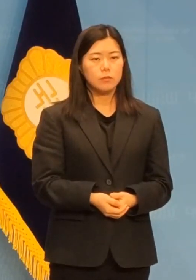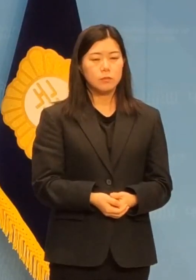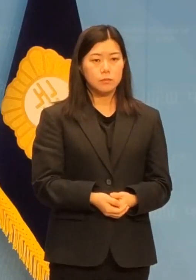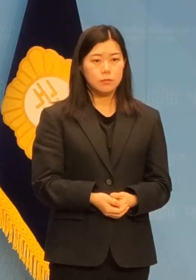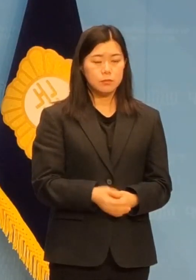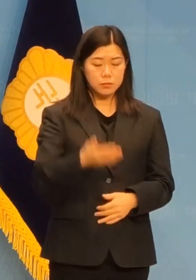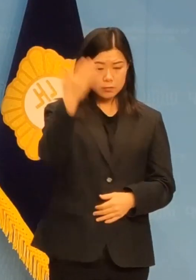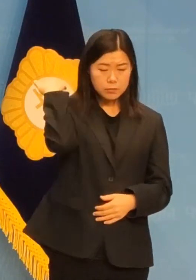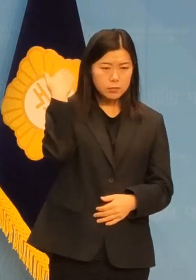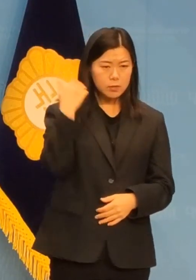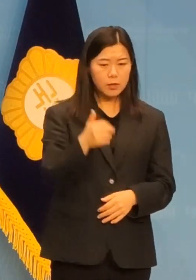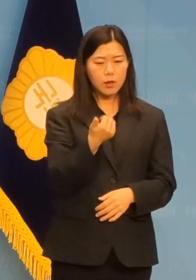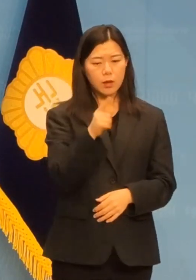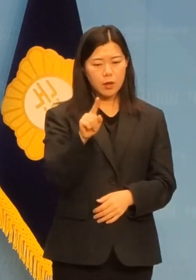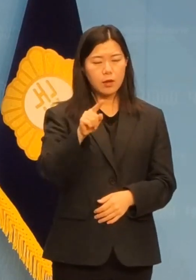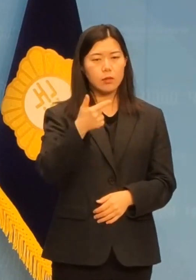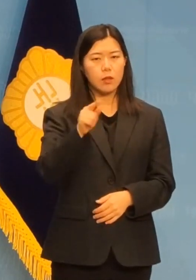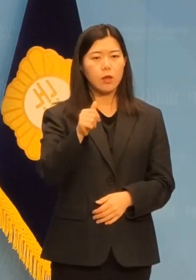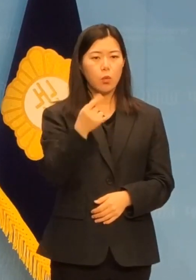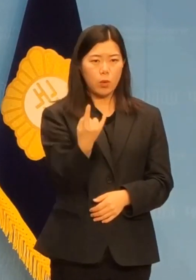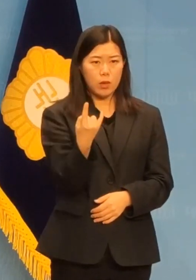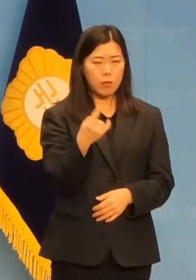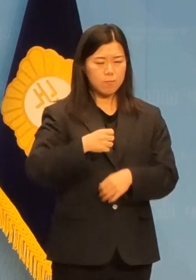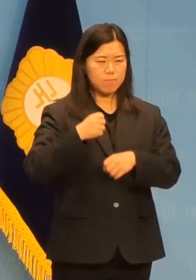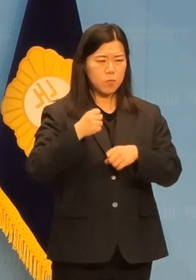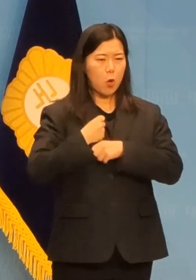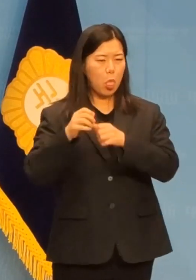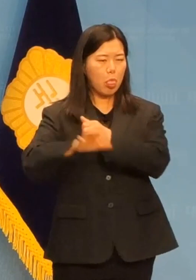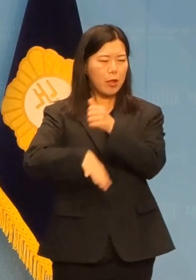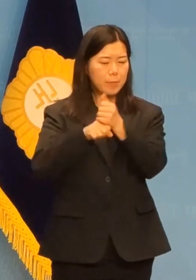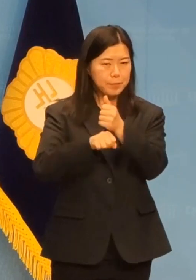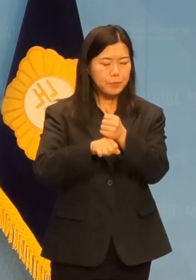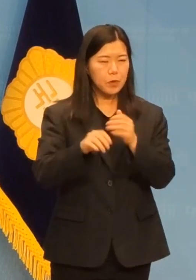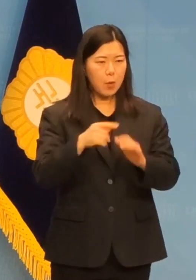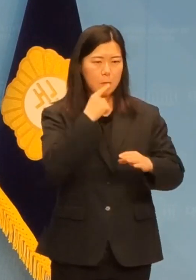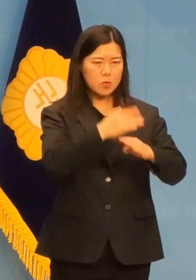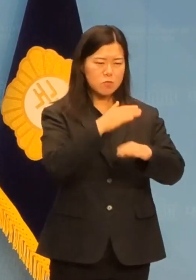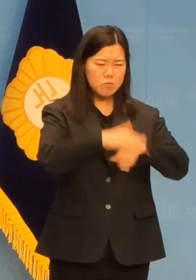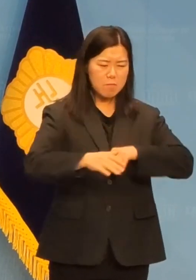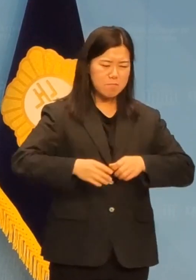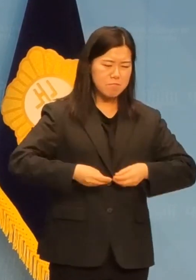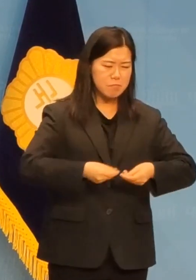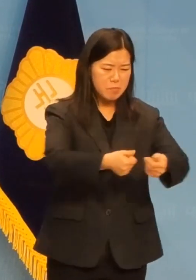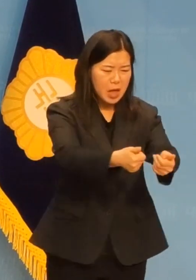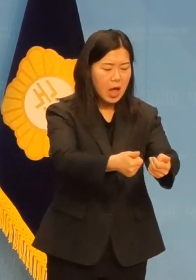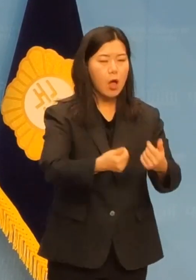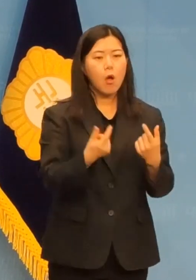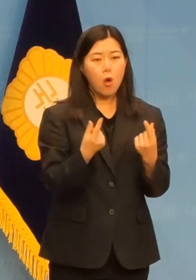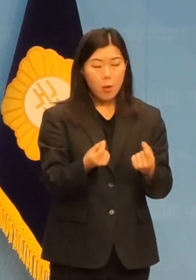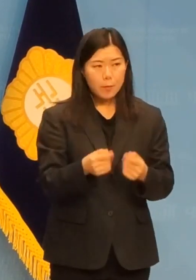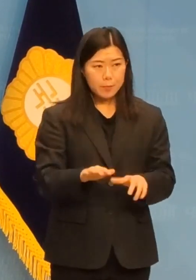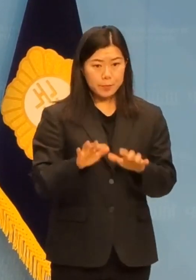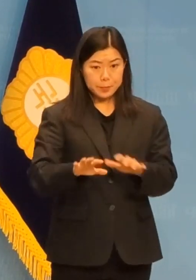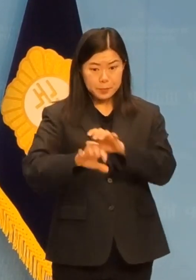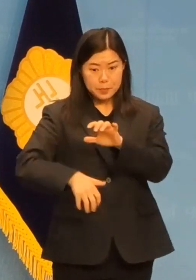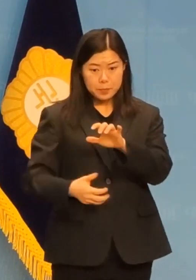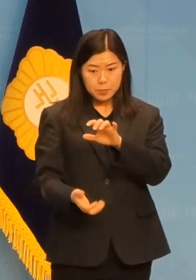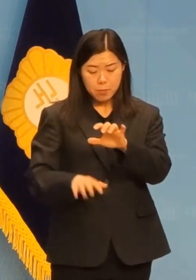과거 하나회가 군을 사유화하며 민주주의를 짓밟았듯 이번 사태